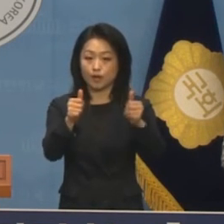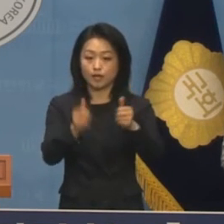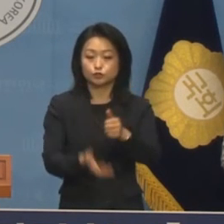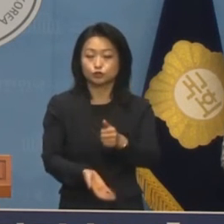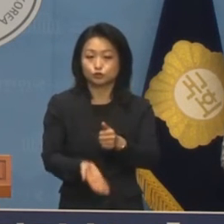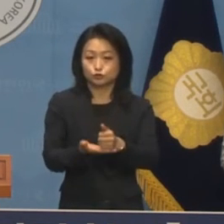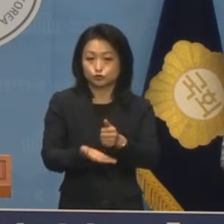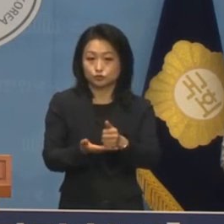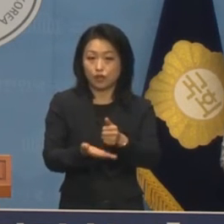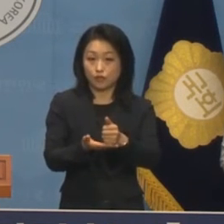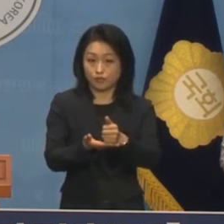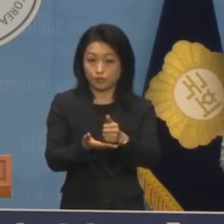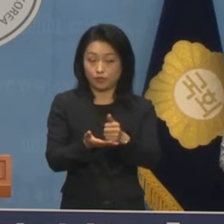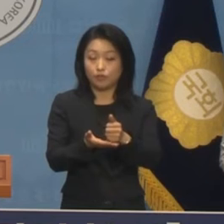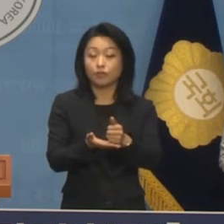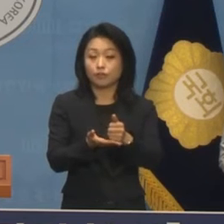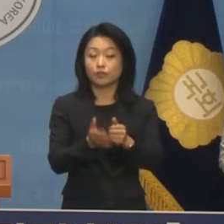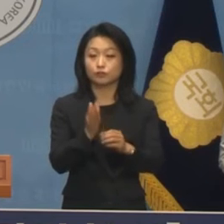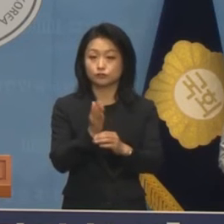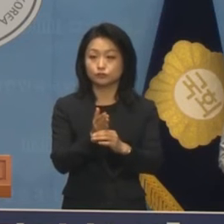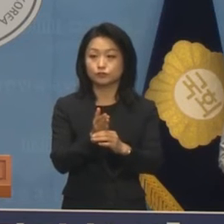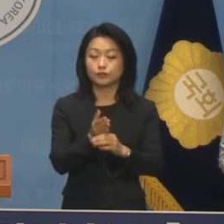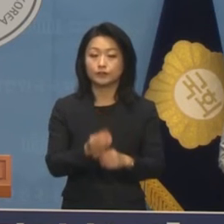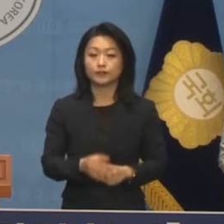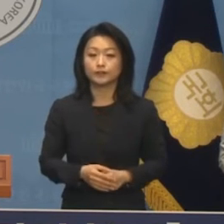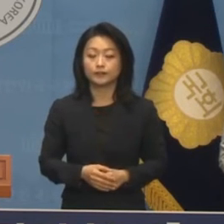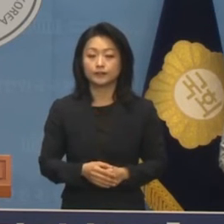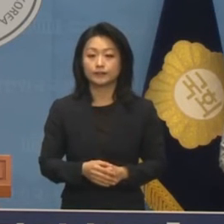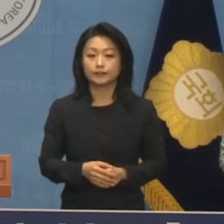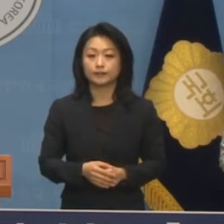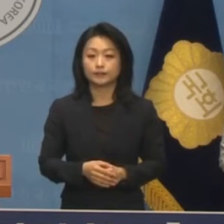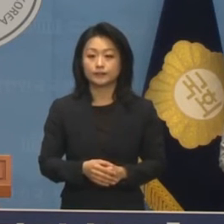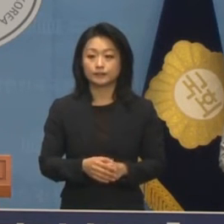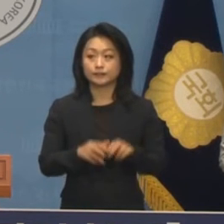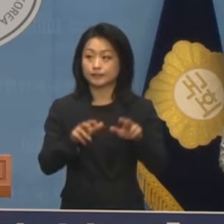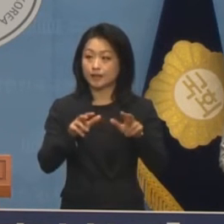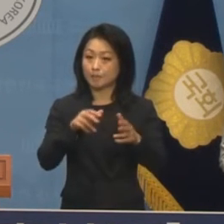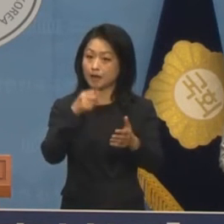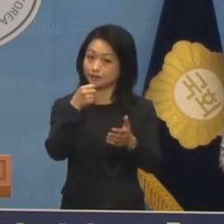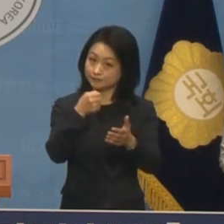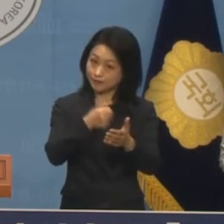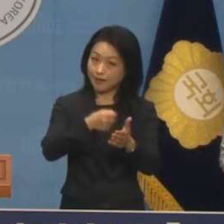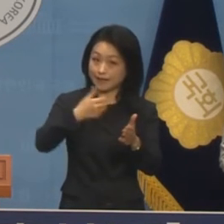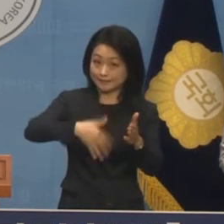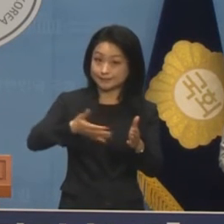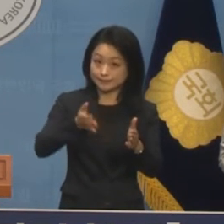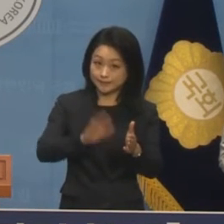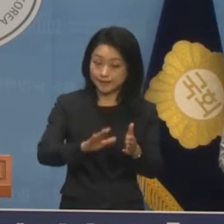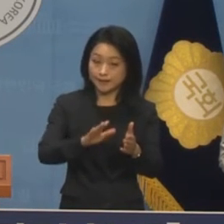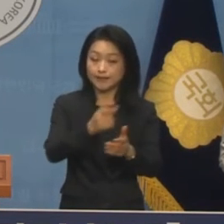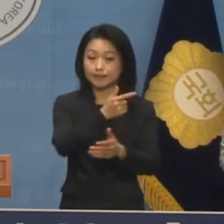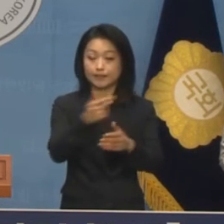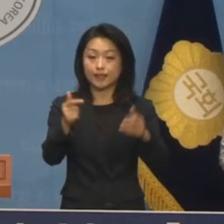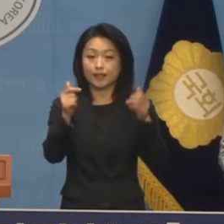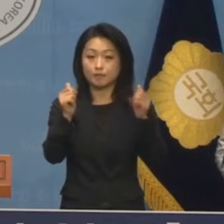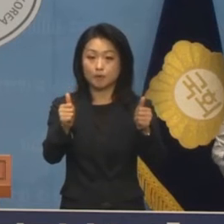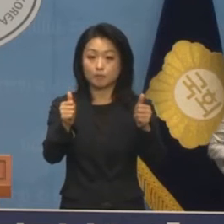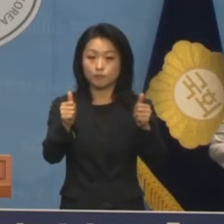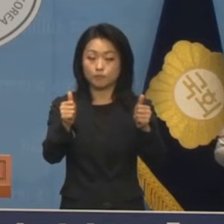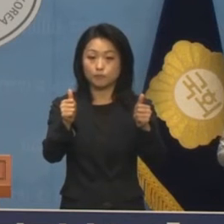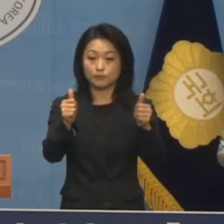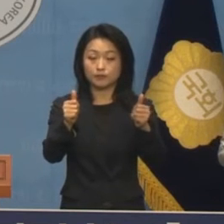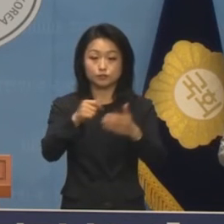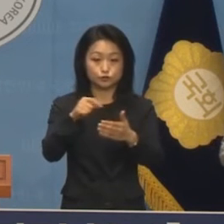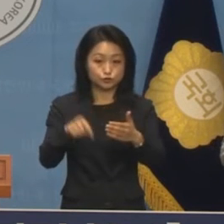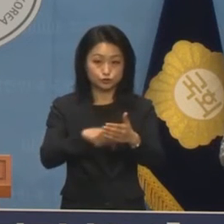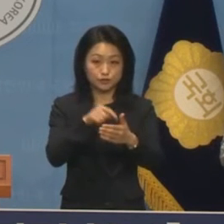추천을 하는 그런 과정에 있습니다. 그래서 최종적으로 결정이 될 텐데 대법관 중에 우리